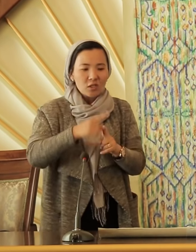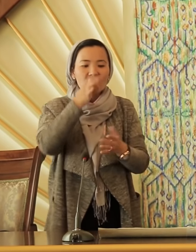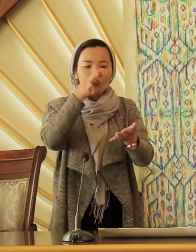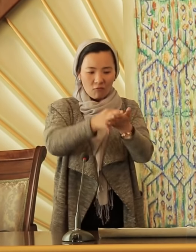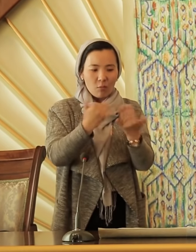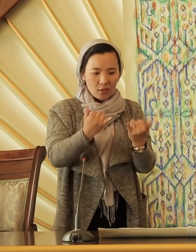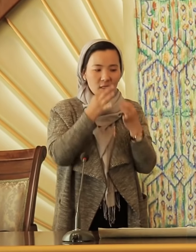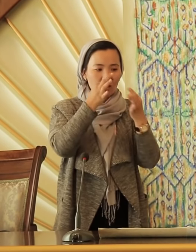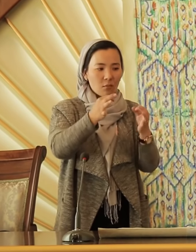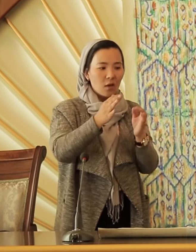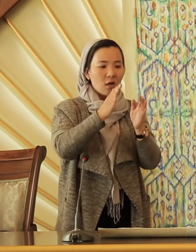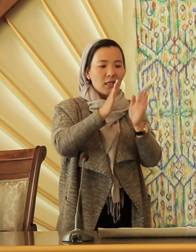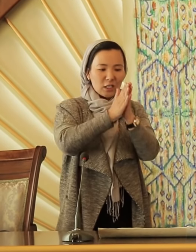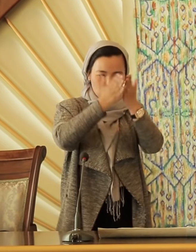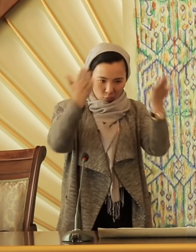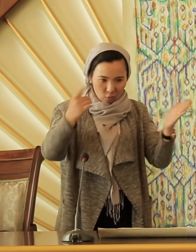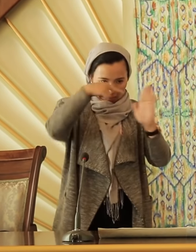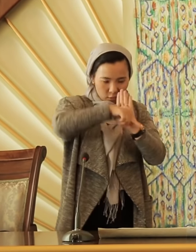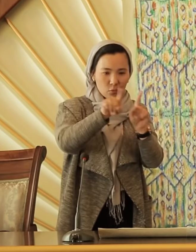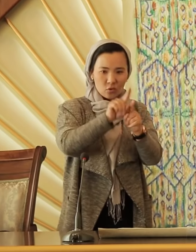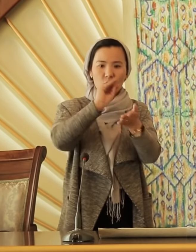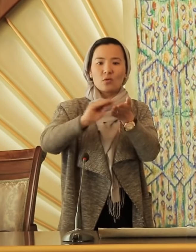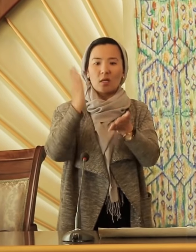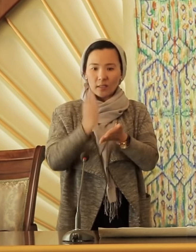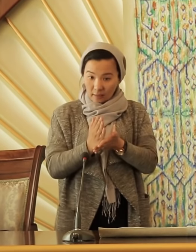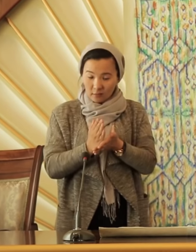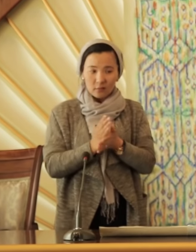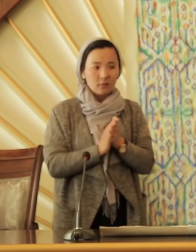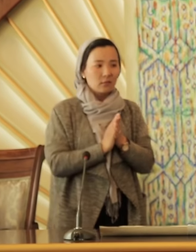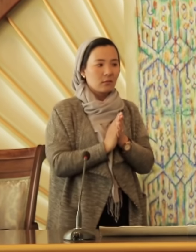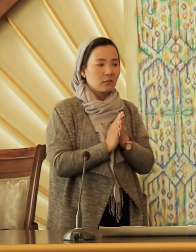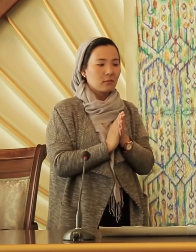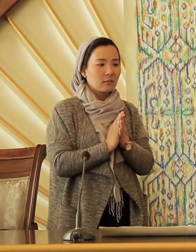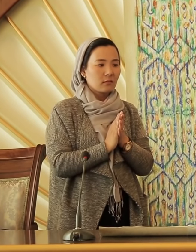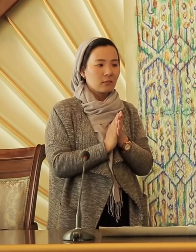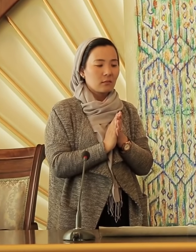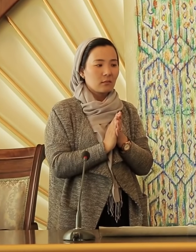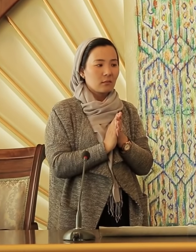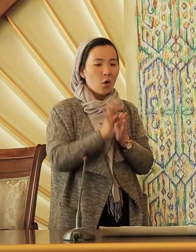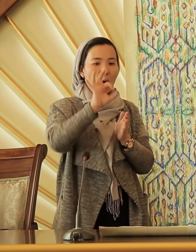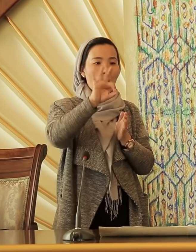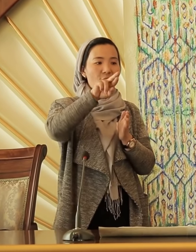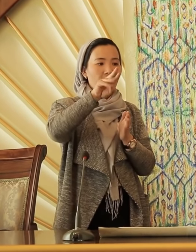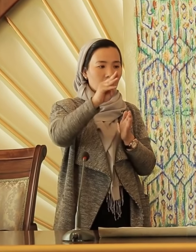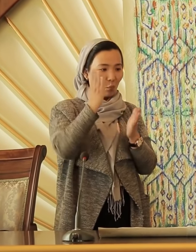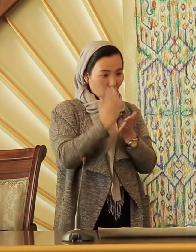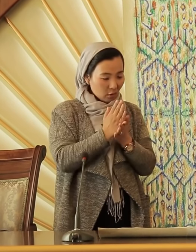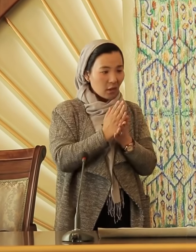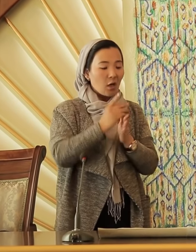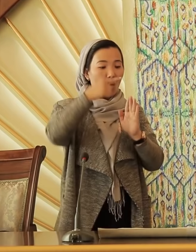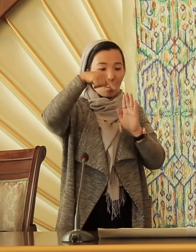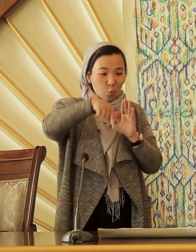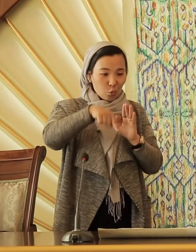shundaki, Qur'oni Karimda ham qayd qilingan. Hamluhu va fisoluhu salasuna shahron degan oyat bor.